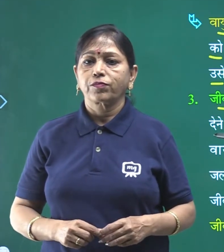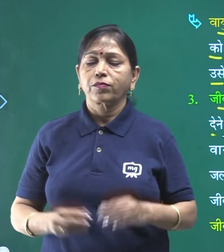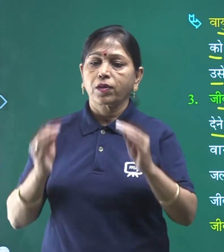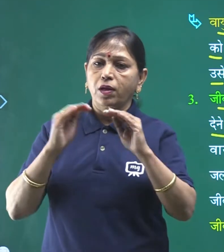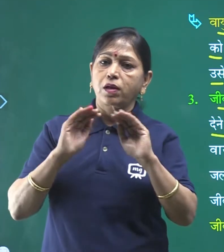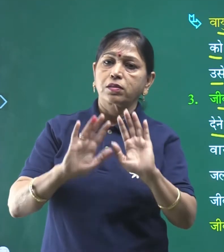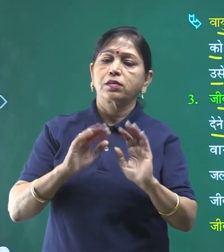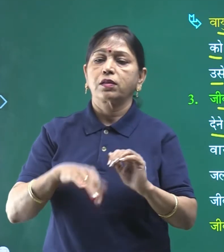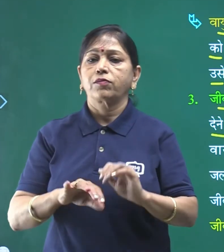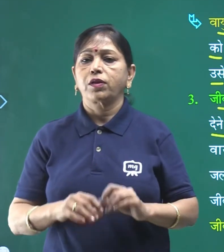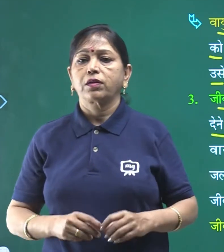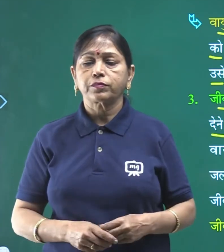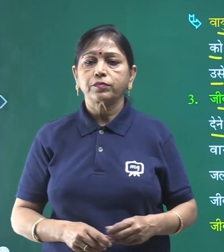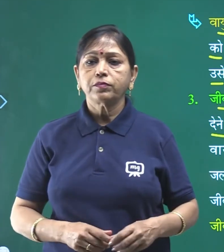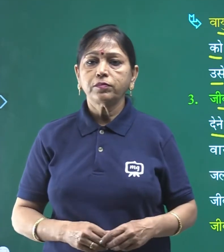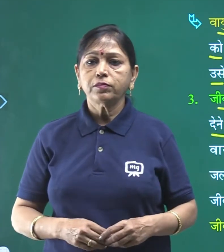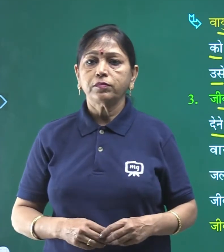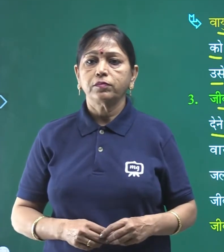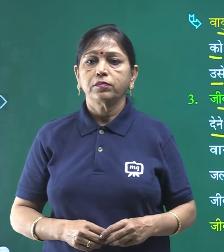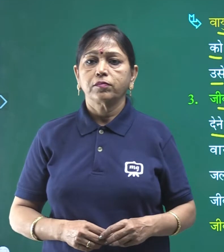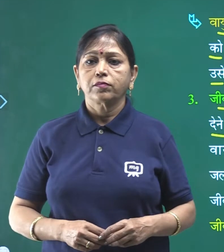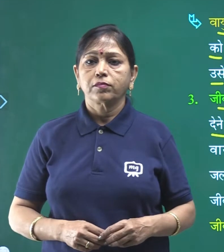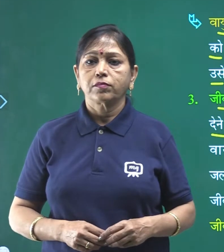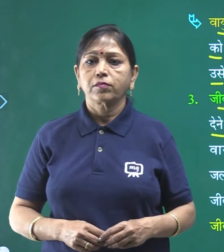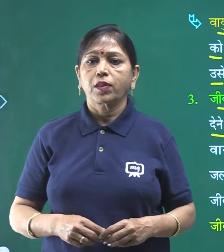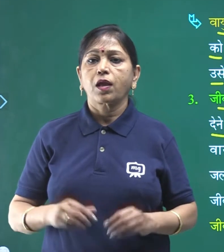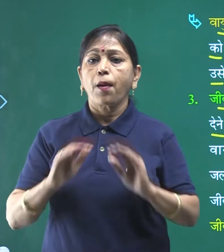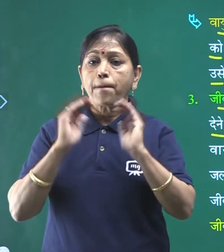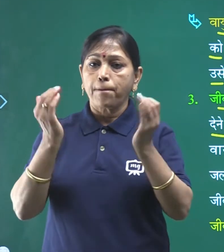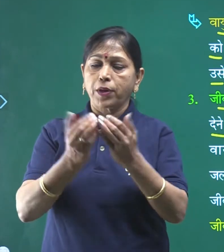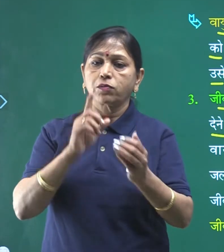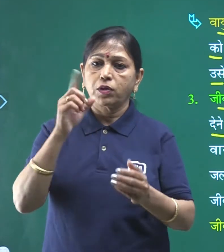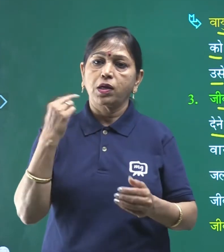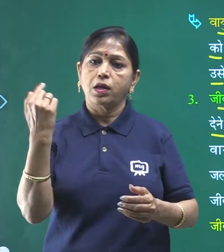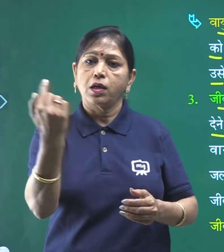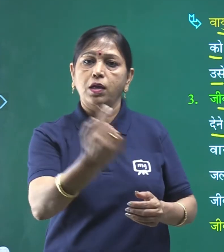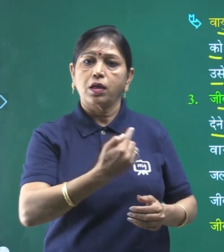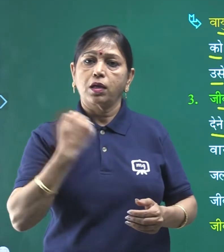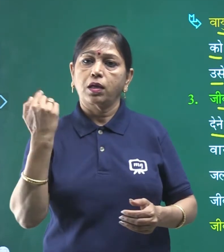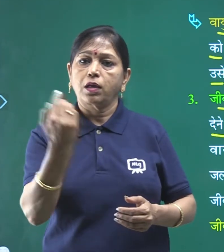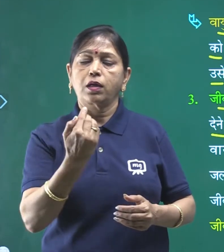देने वाला पृथ्वी का यह गहरा है